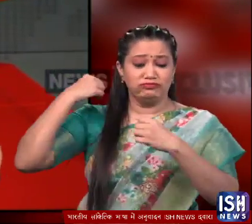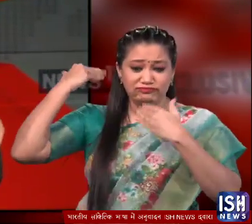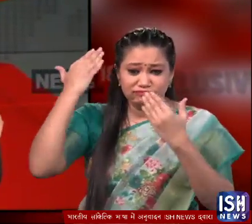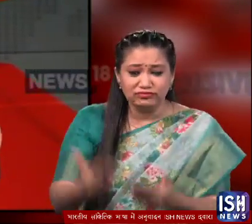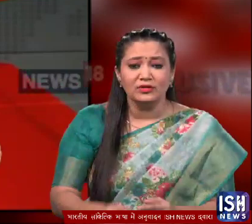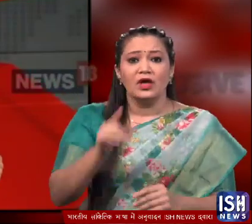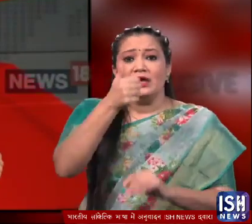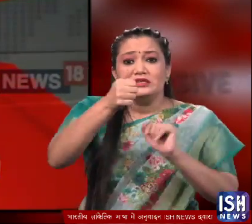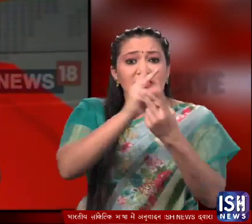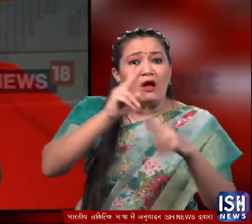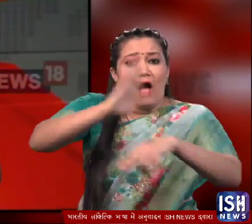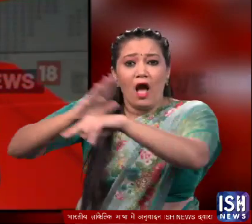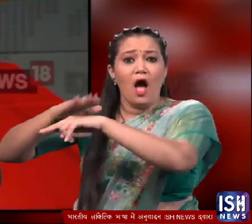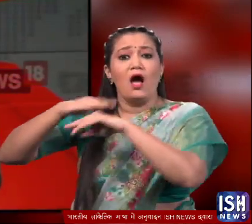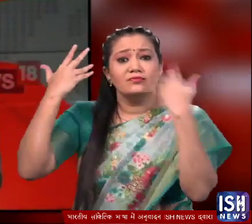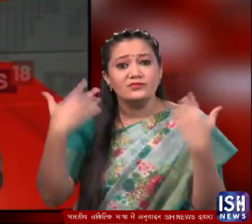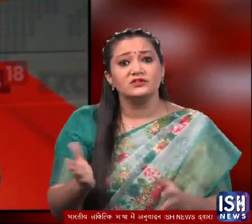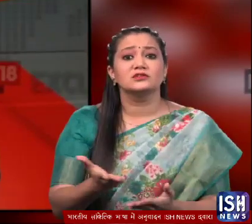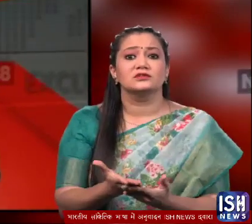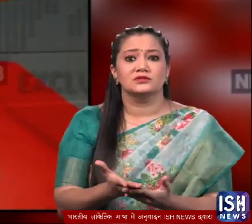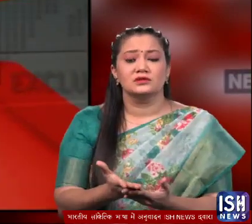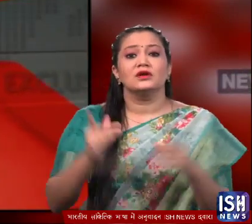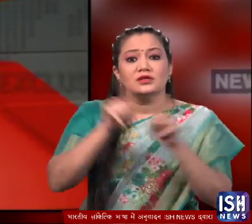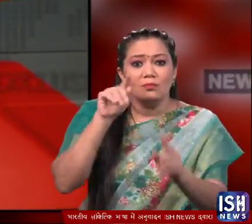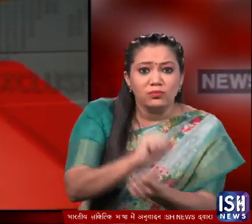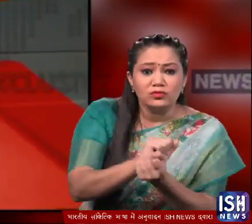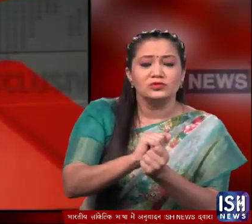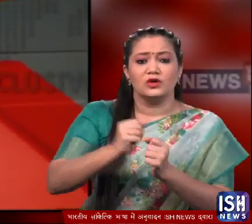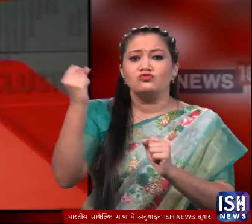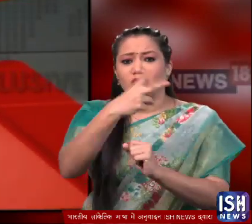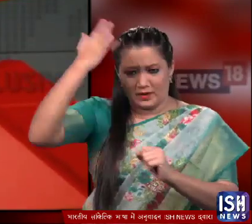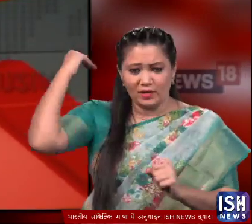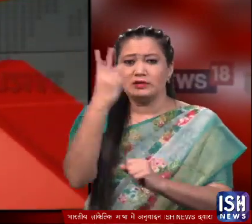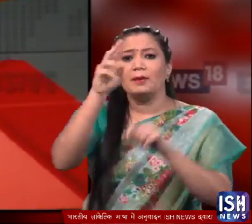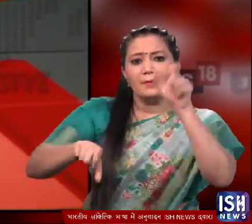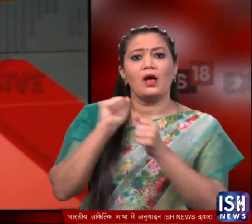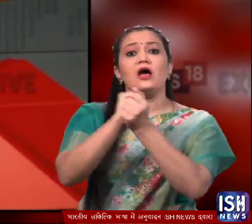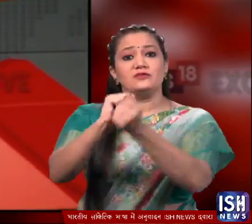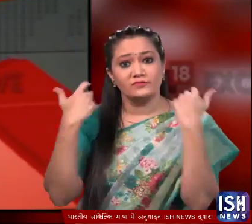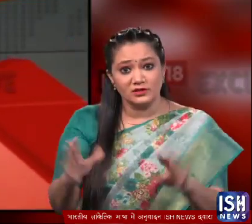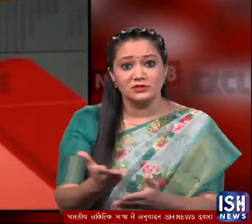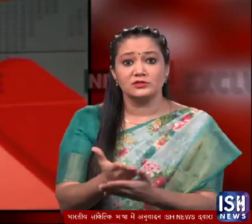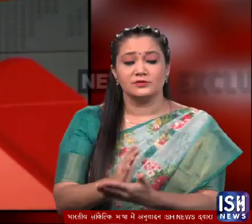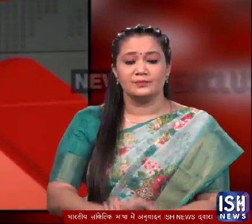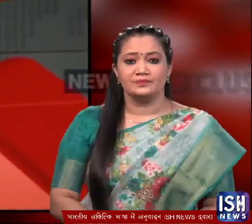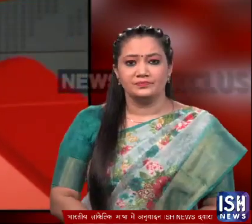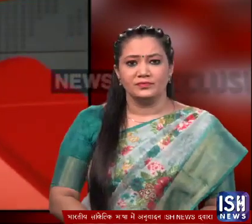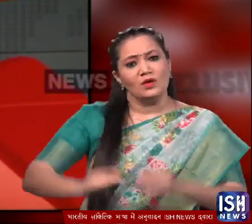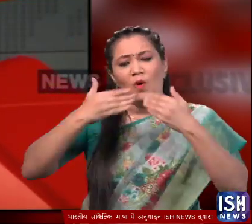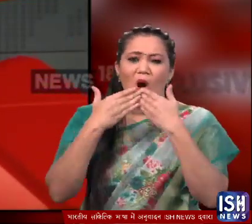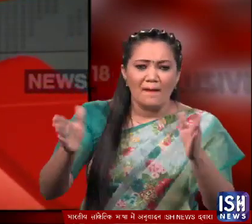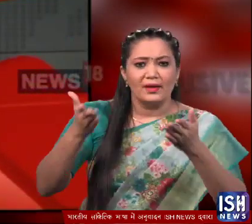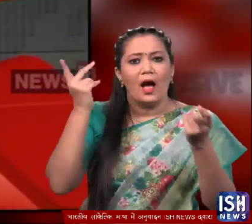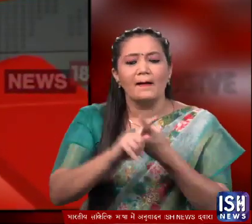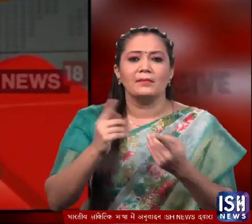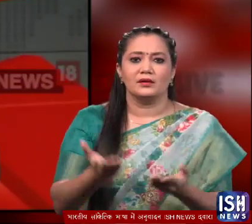डकैती की आधा दर्जन से ज्यादा बड़ी घटनाएं हो चुकी हैं, जिनमें पुलिस ने 2 महीने पहले 3 आरोपियों को पकड़ा था और पर्दाफाश किया था इस